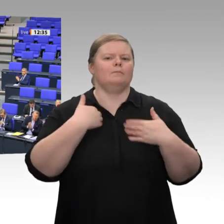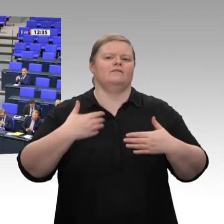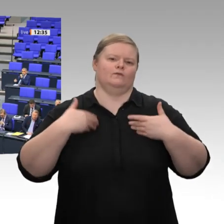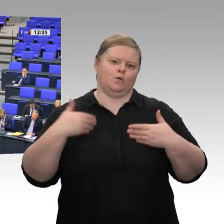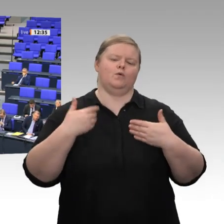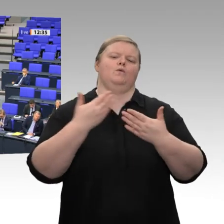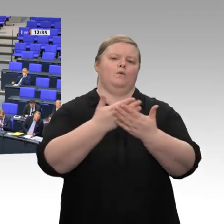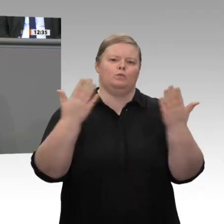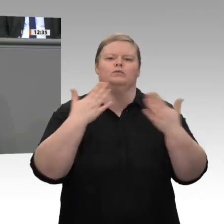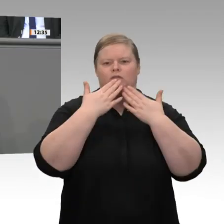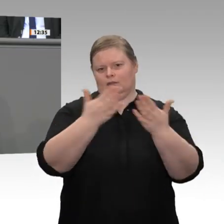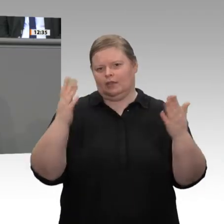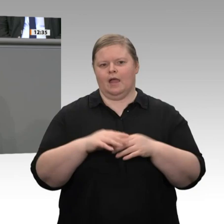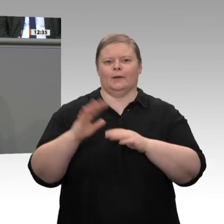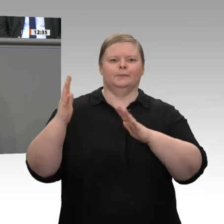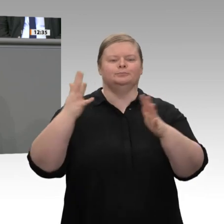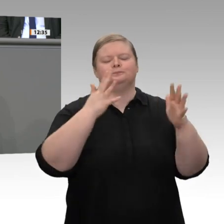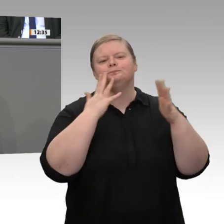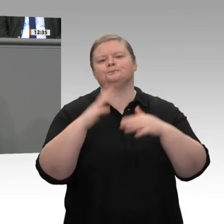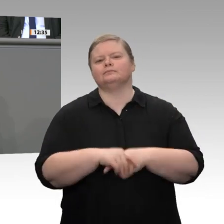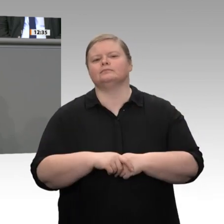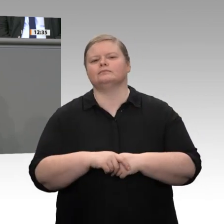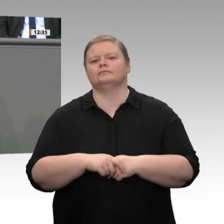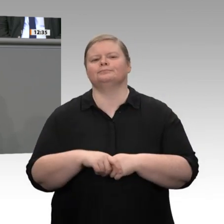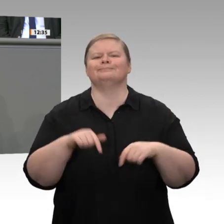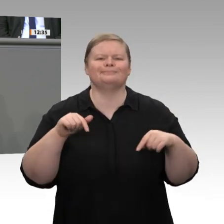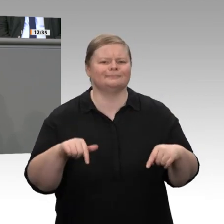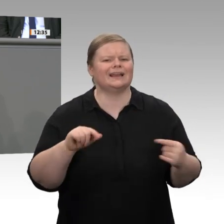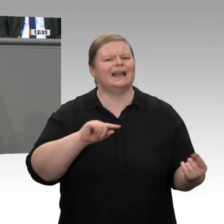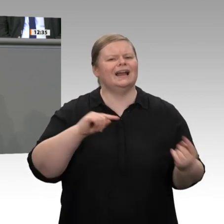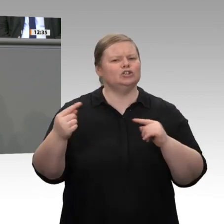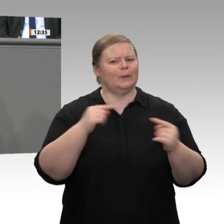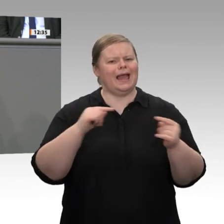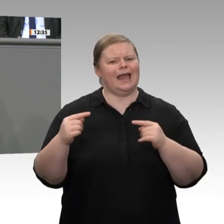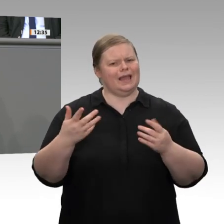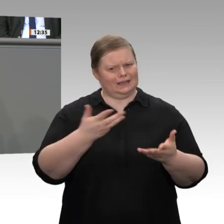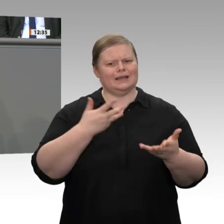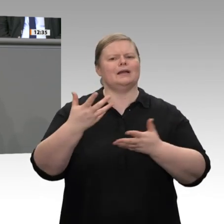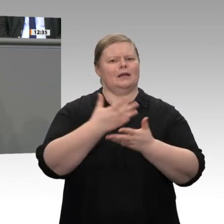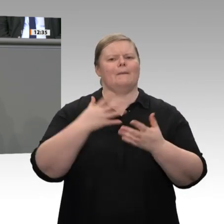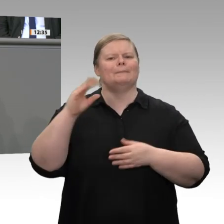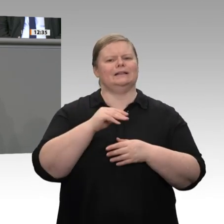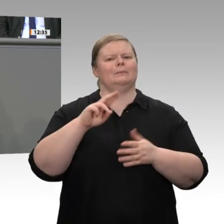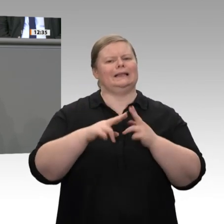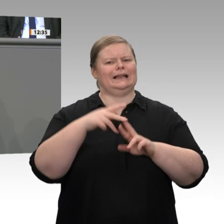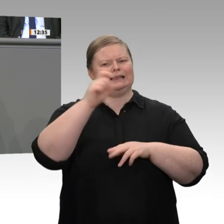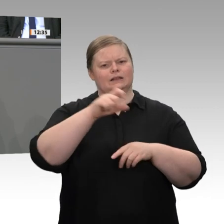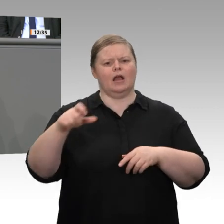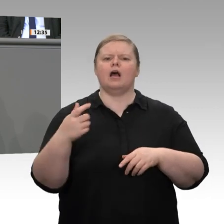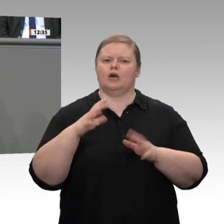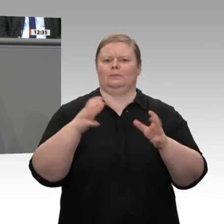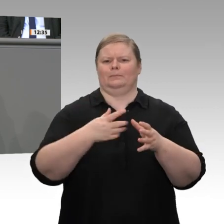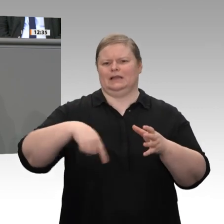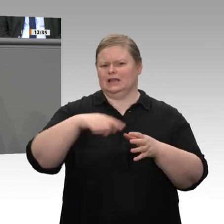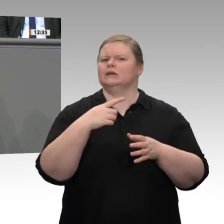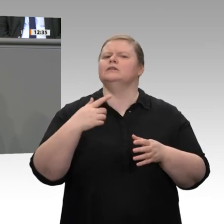Die Gespräche mit den Mitgliedern der Gruppe haben immer wieder ergeben, was für Ungerechtigkeiten der Artikel 116 Absatz 2